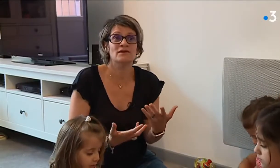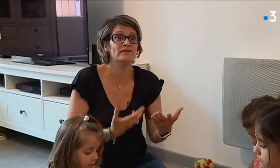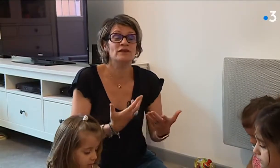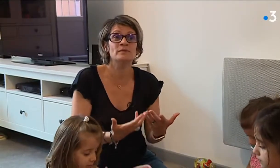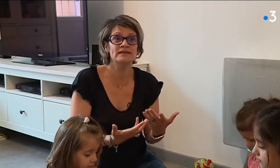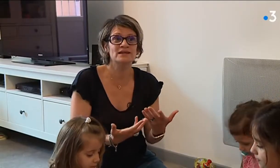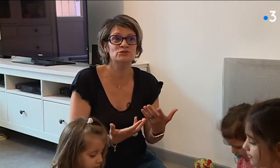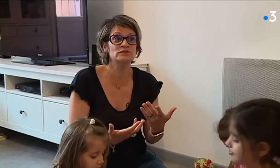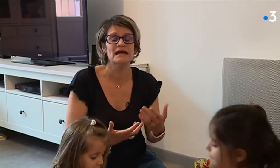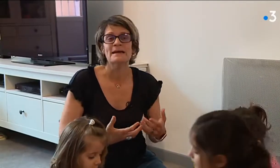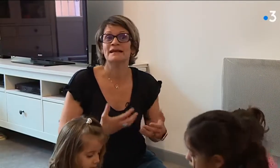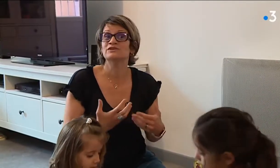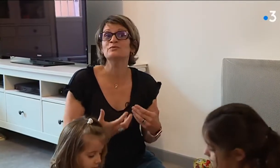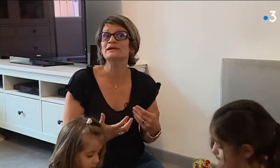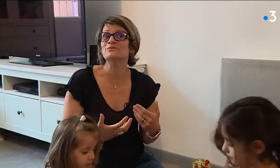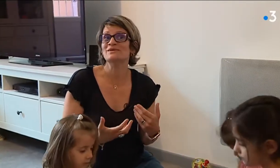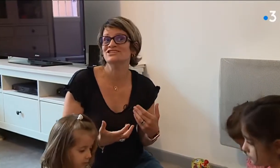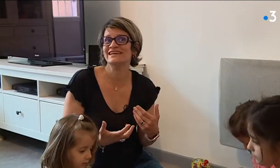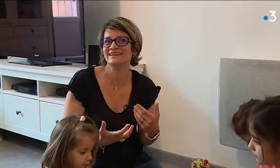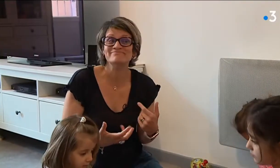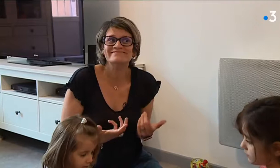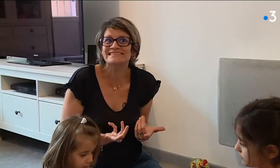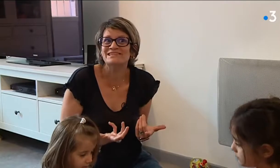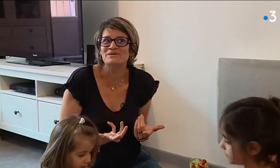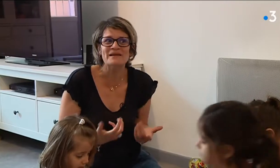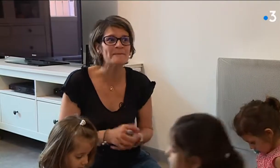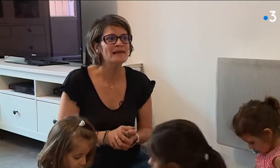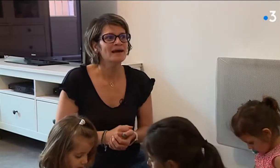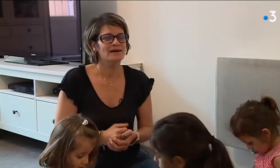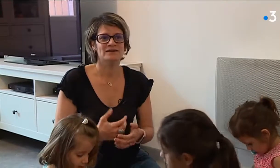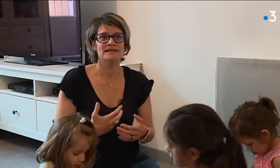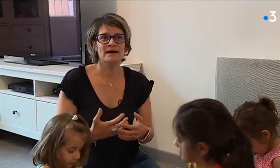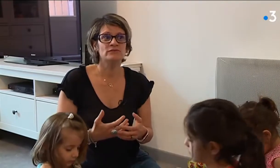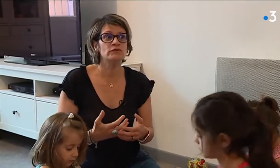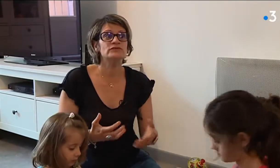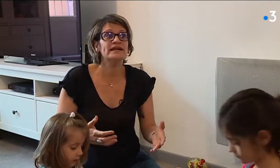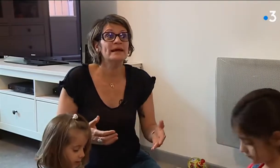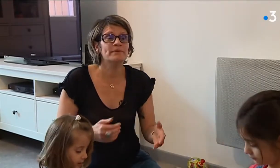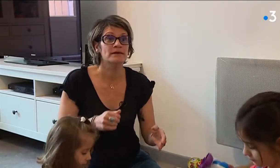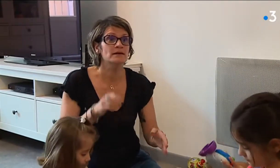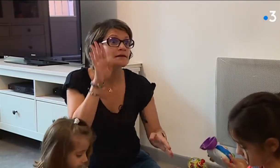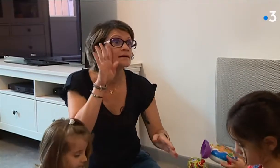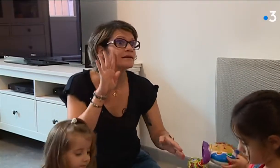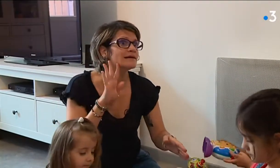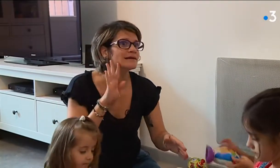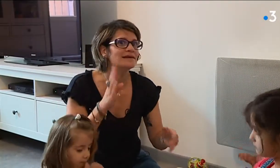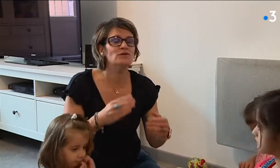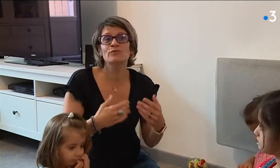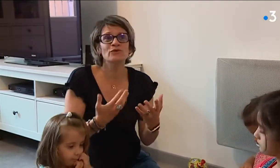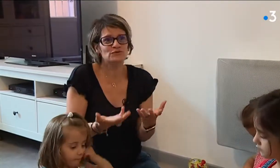vient à demander quelque chose, mais qu'elles oublient le mot magique, s'il te plaît, ça m'arrive souvent de dire hey, et le mot sort